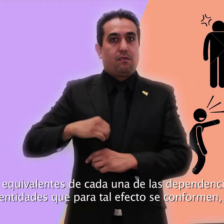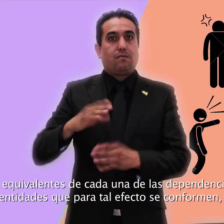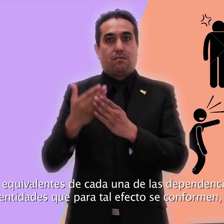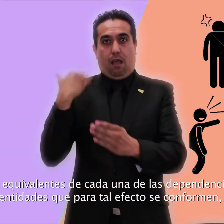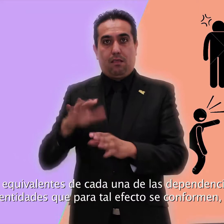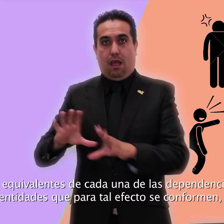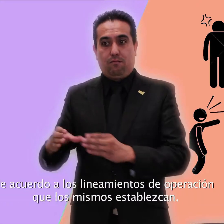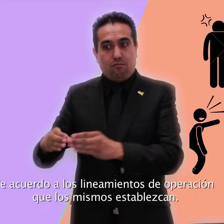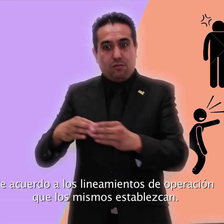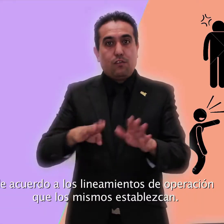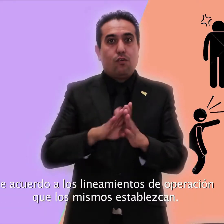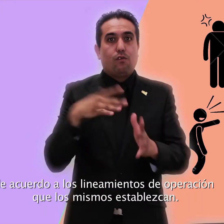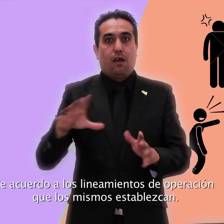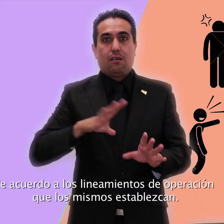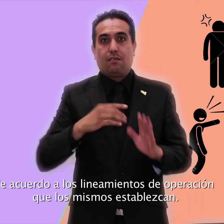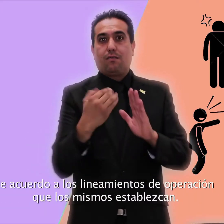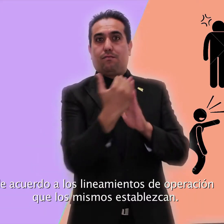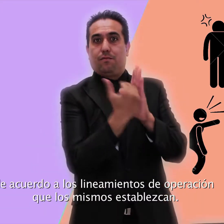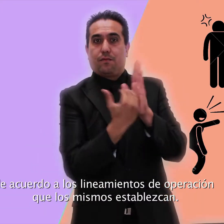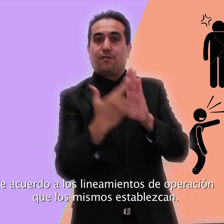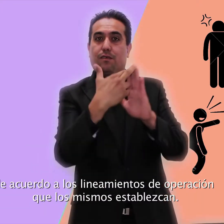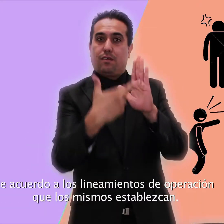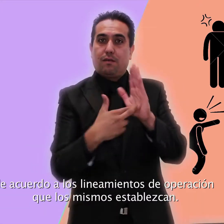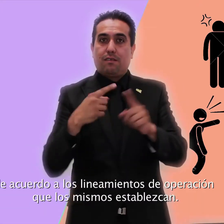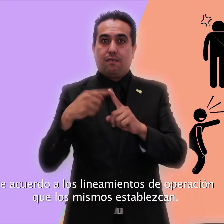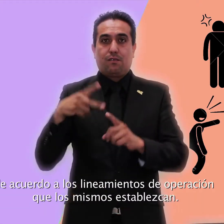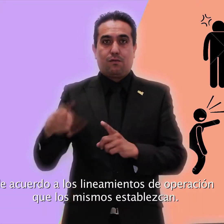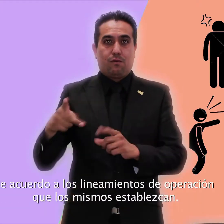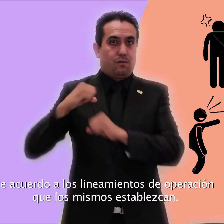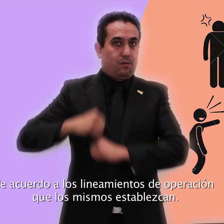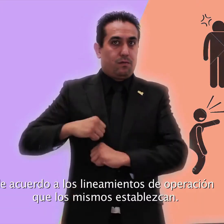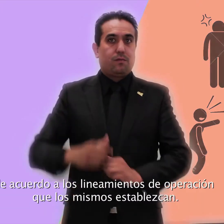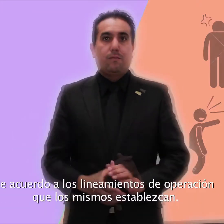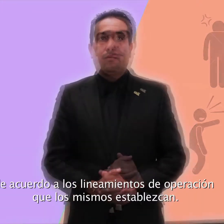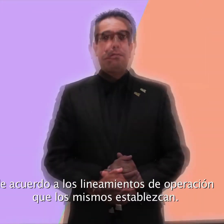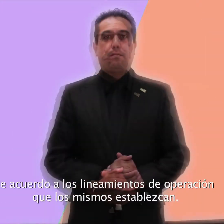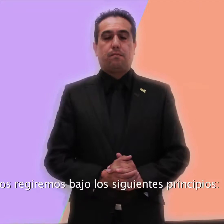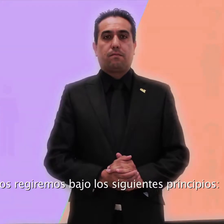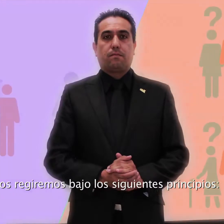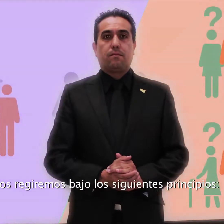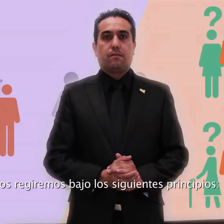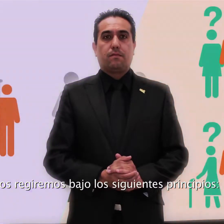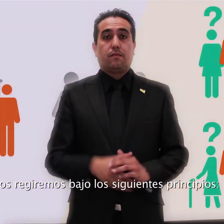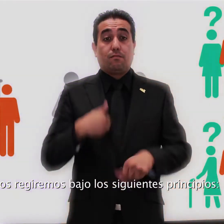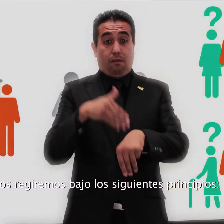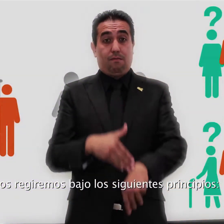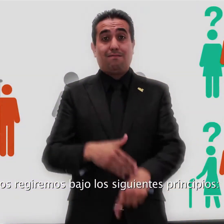conformen, de acuerdo a los lineamientos de operación que los mismos establezcan. Nos regiremos bajo los siguientes